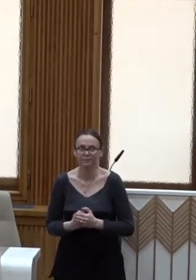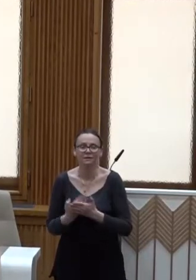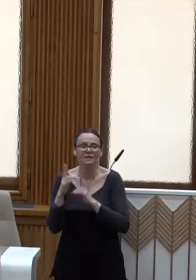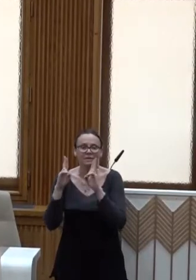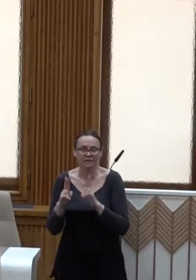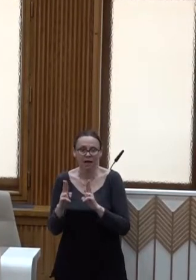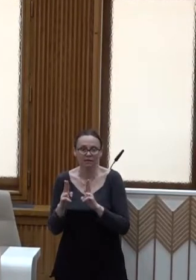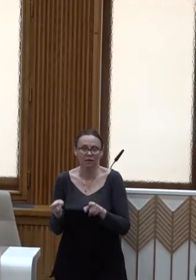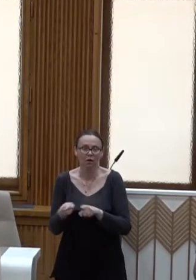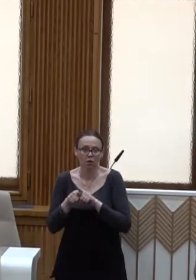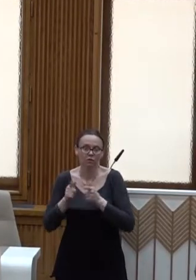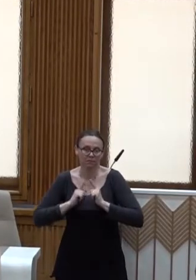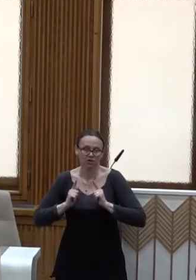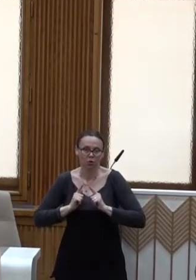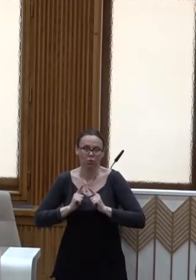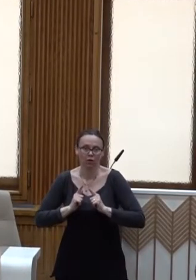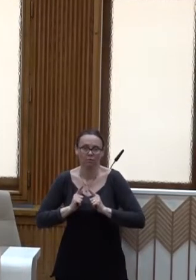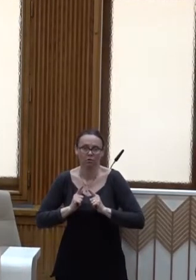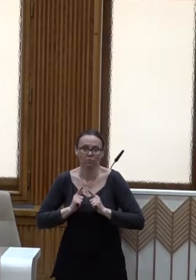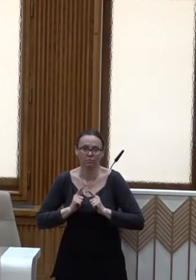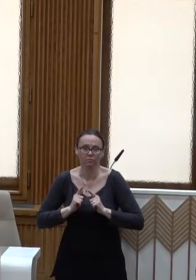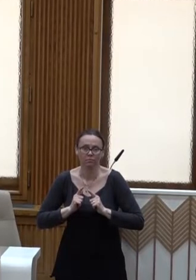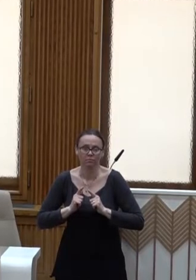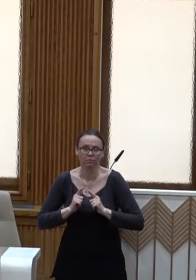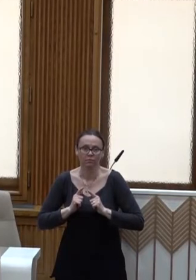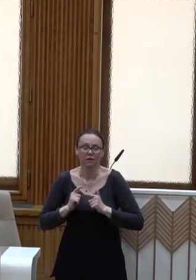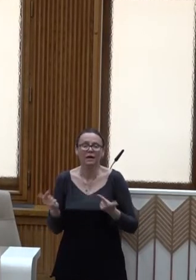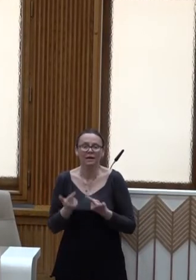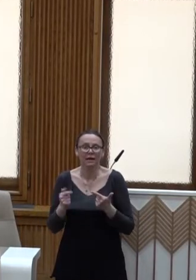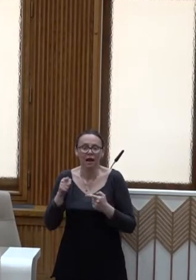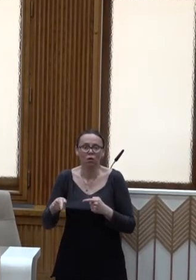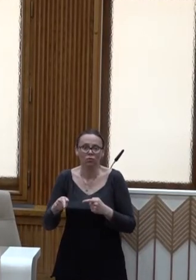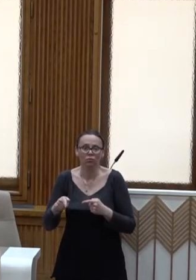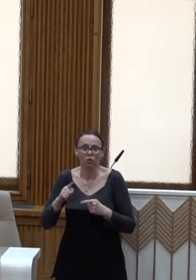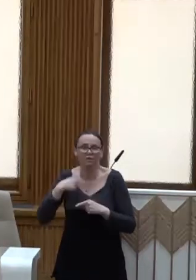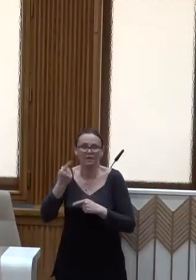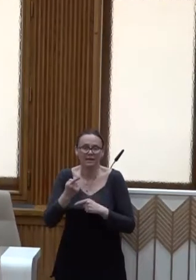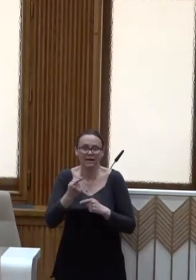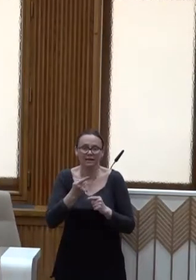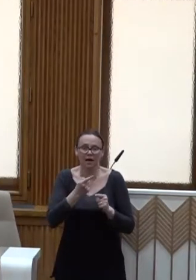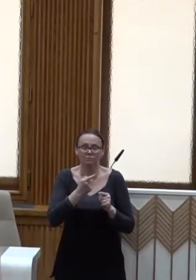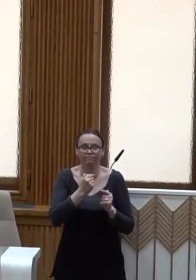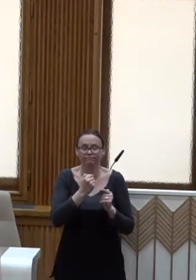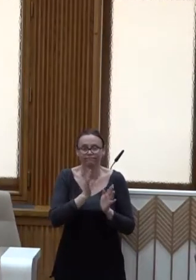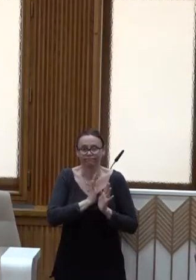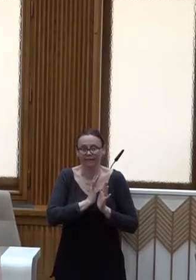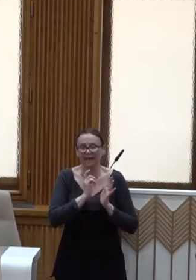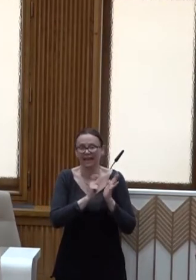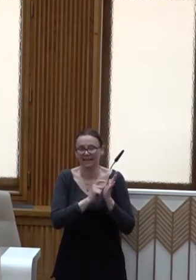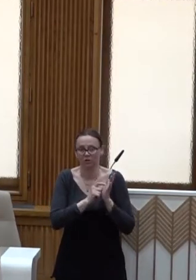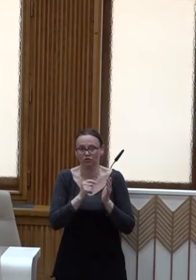stanje, kakršno pričakujemo, ker je to lahko, rekel, naslednja kritična točka. Ne, in